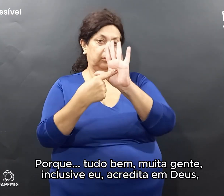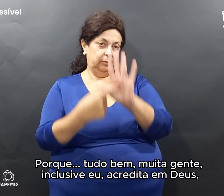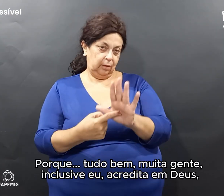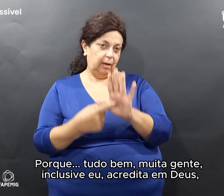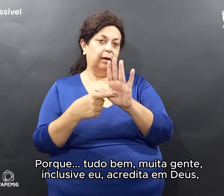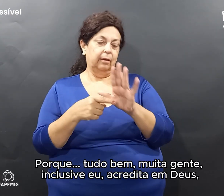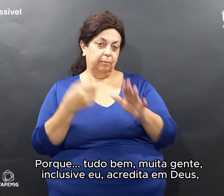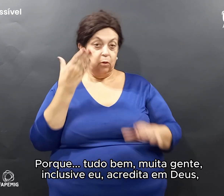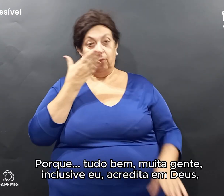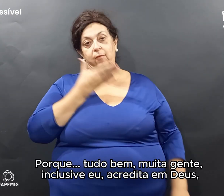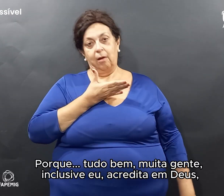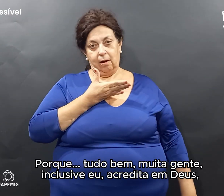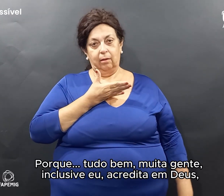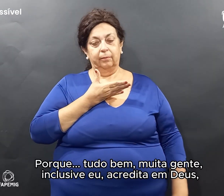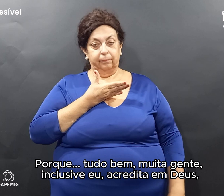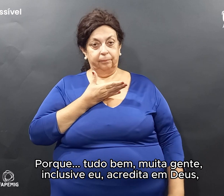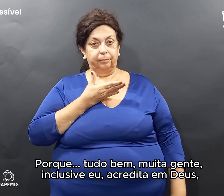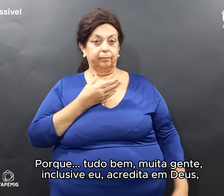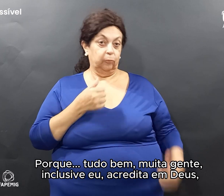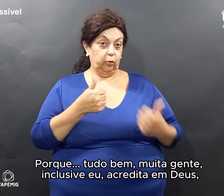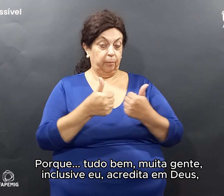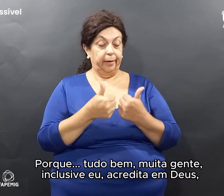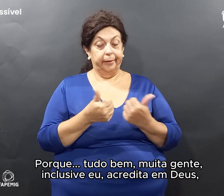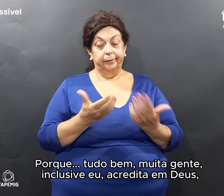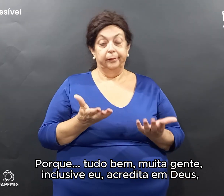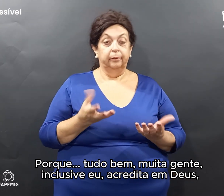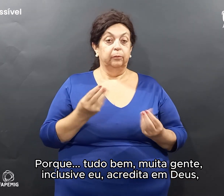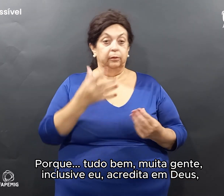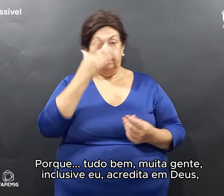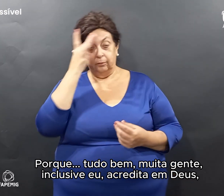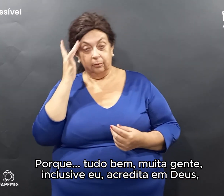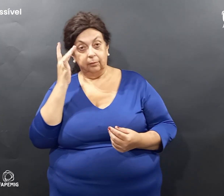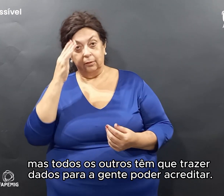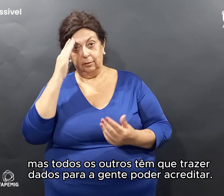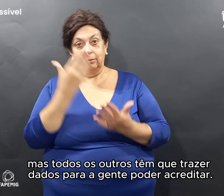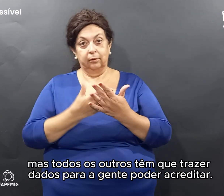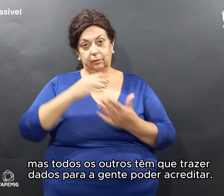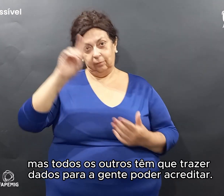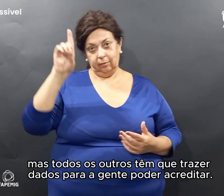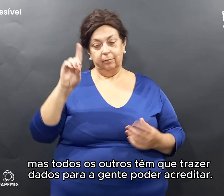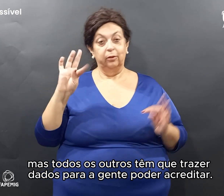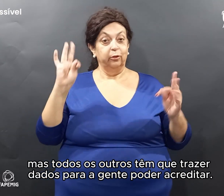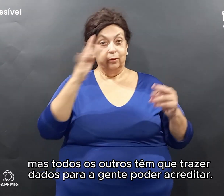Porque, tudo bem, muita gente, inclusive eu, acredita em Deus, mas todos os outros têm que trazer dados para a